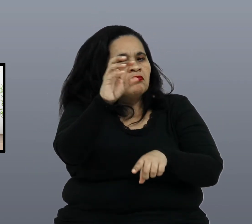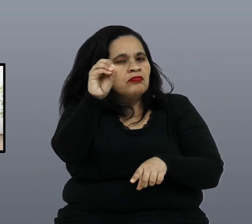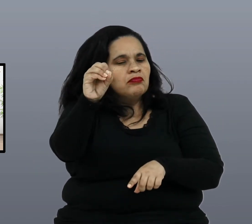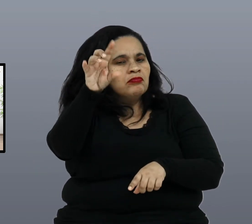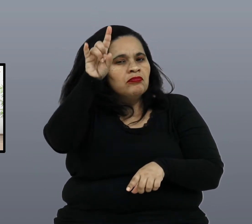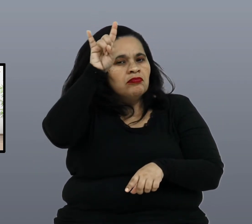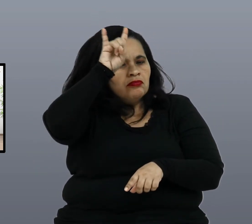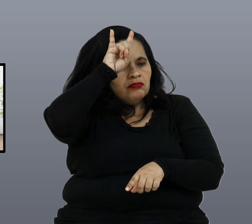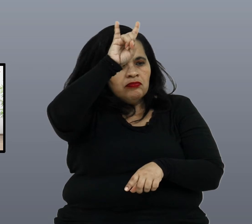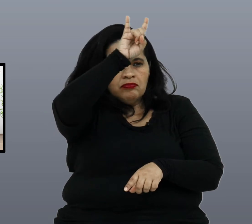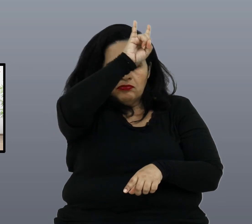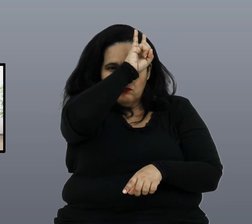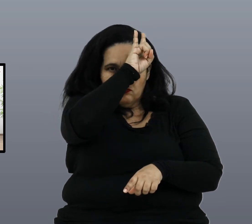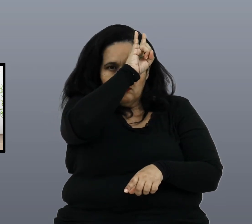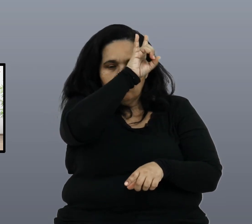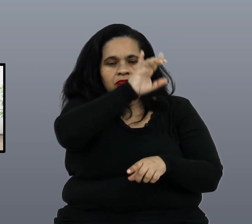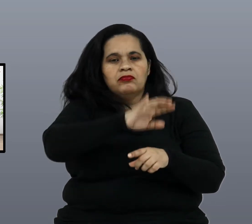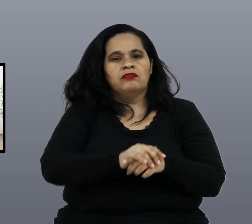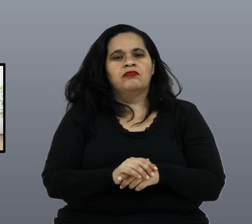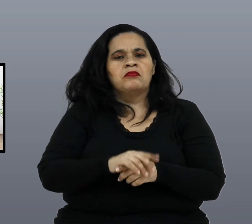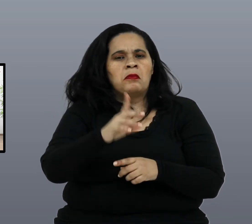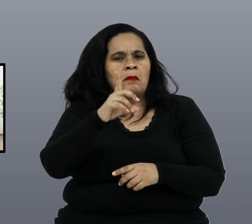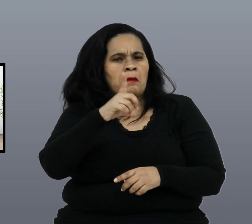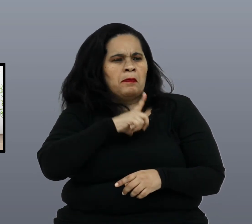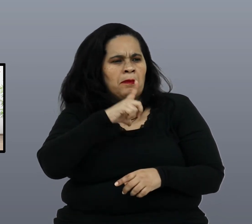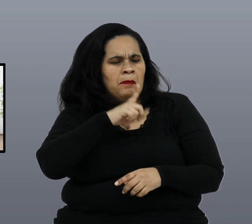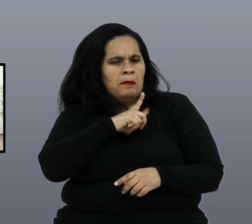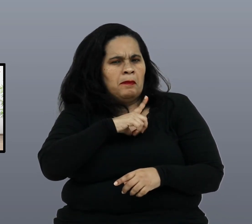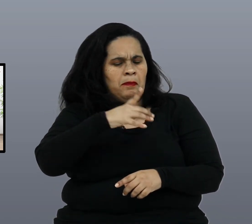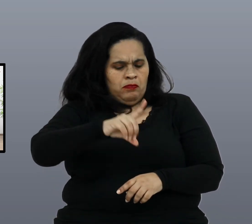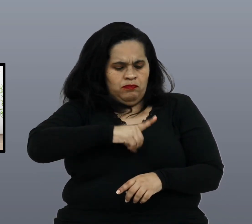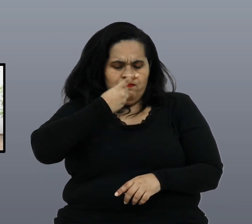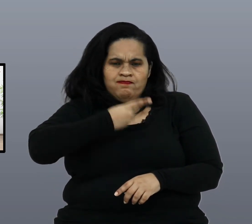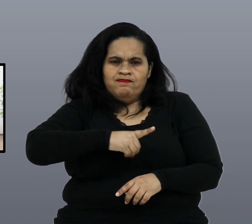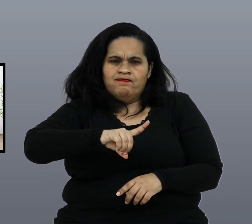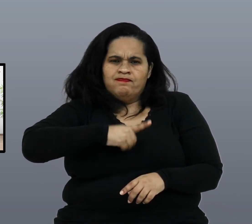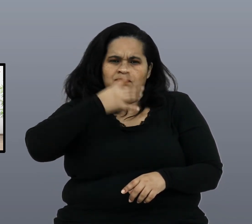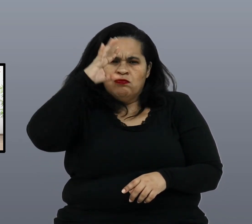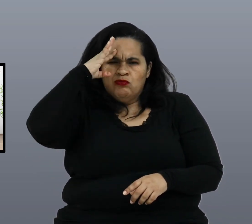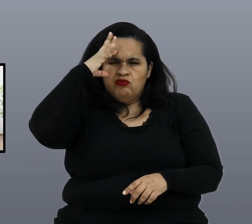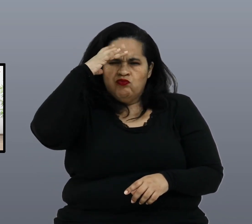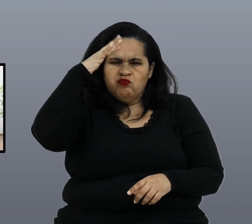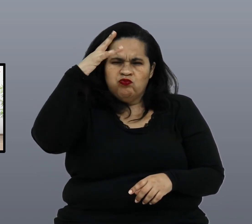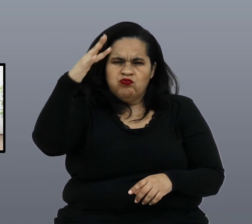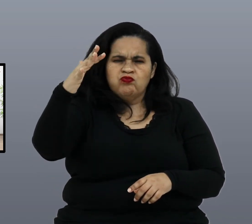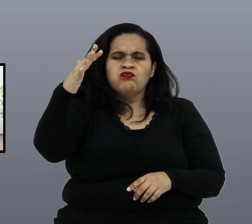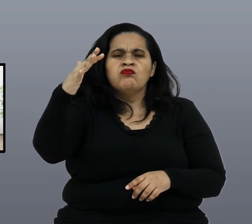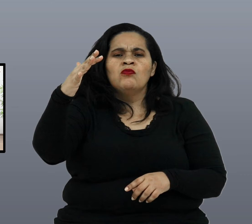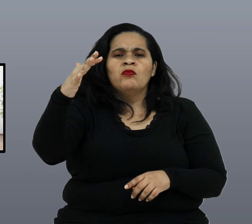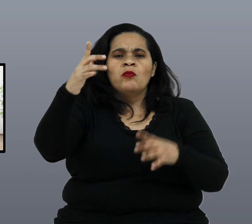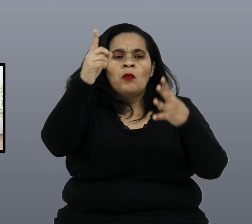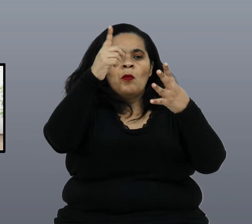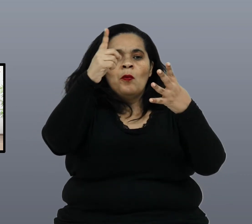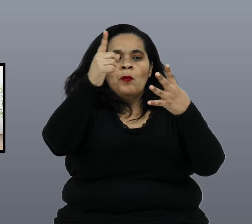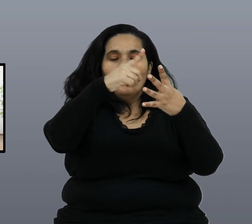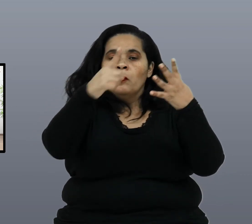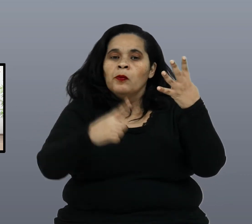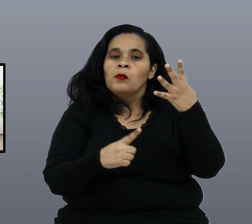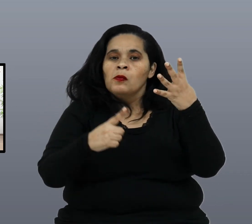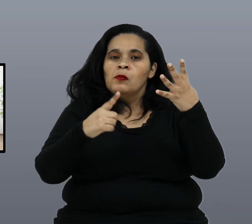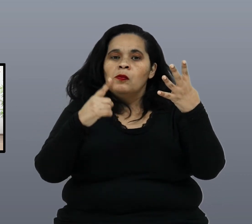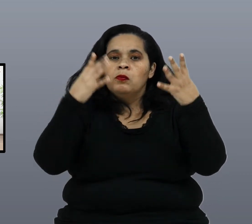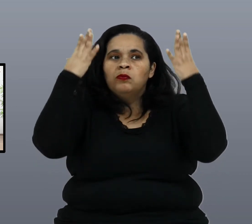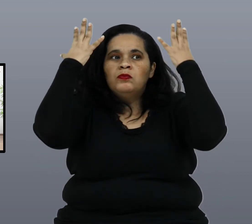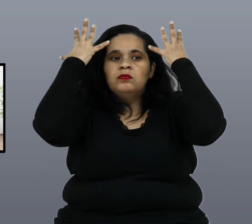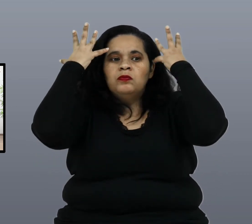Só que continuando aqui esse sonho que Daniel tem, né, com esses 4 animais, Daniel diz